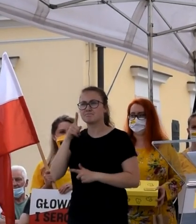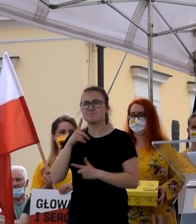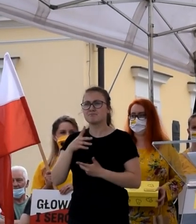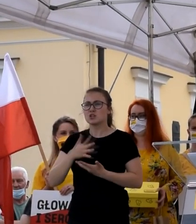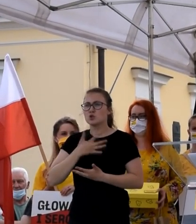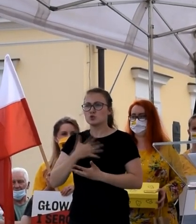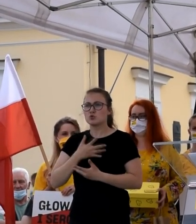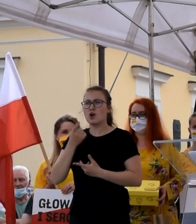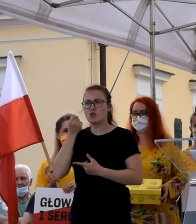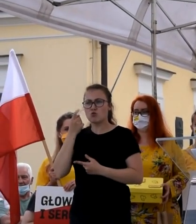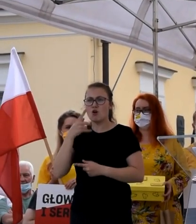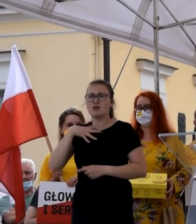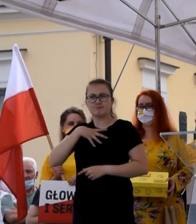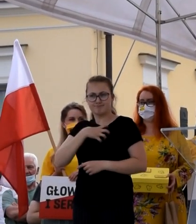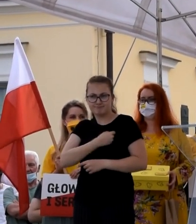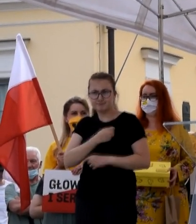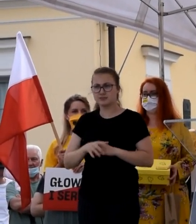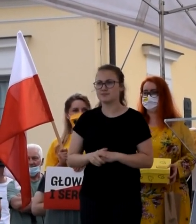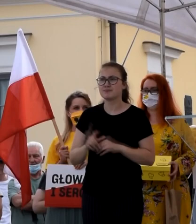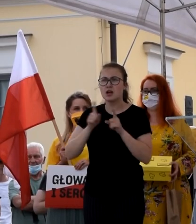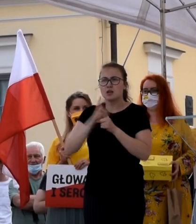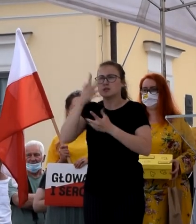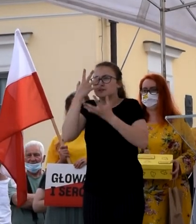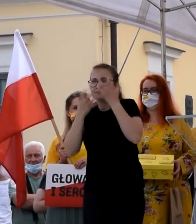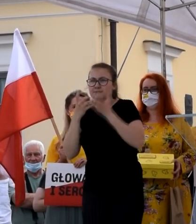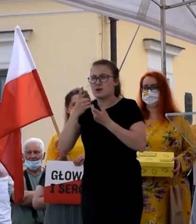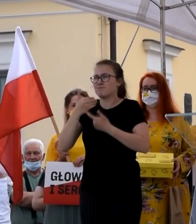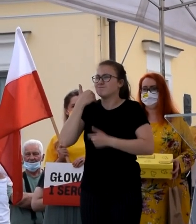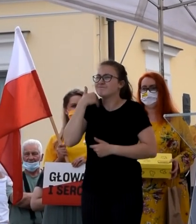też oburzenie, czasem wstyd,